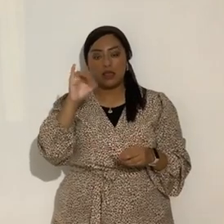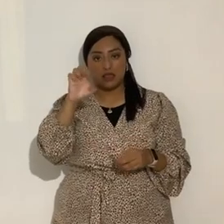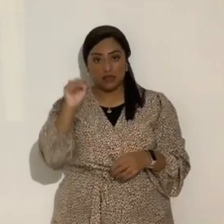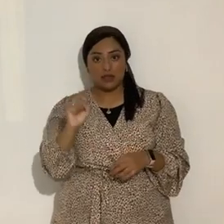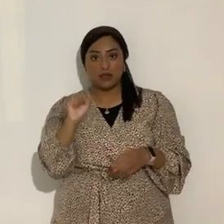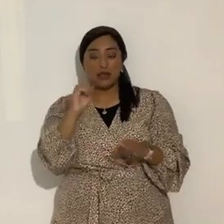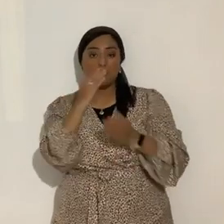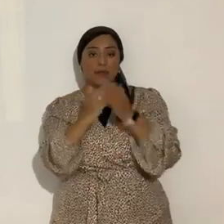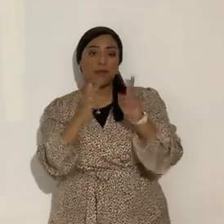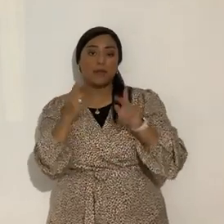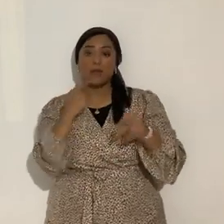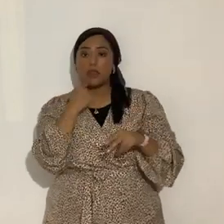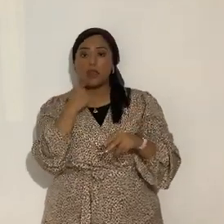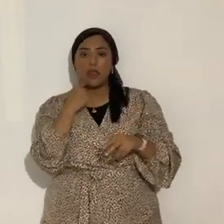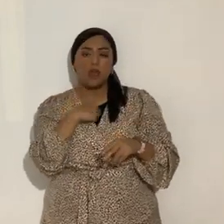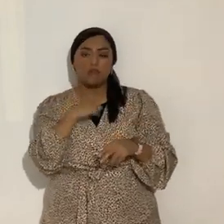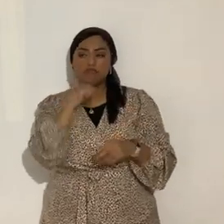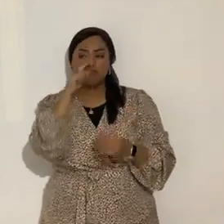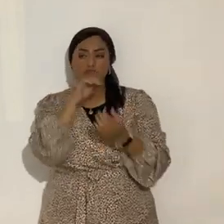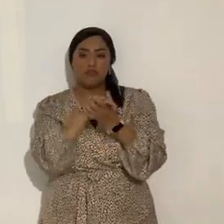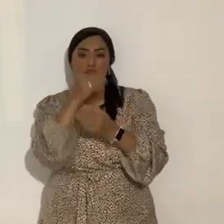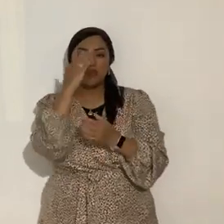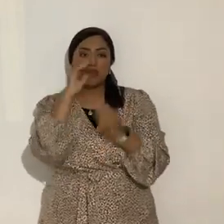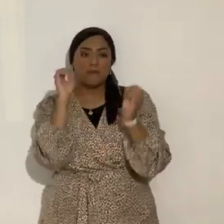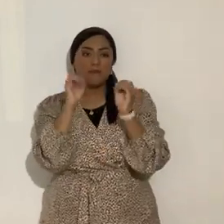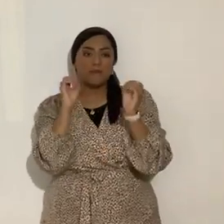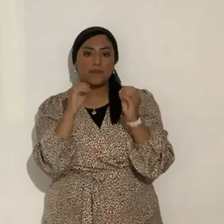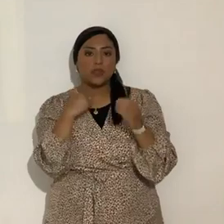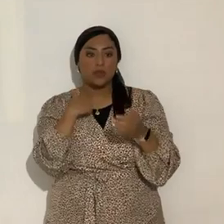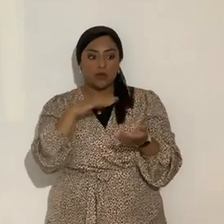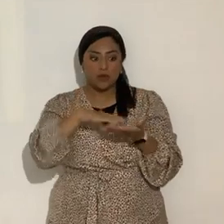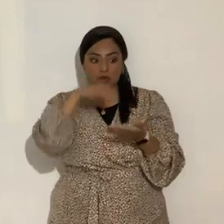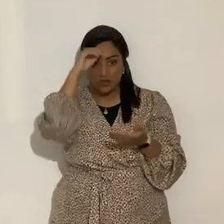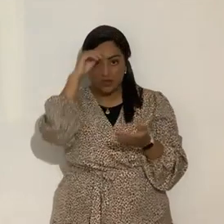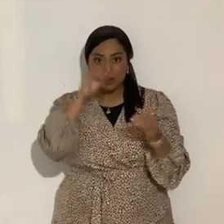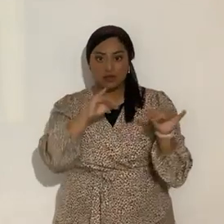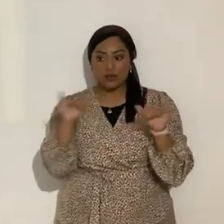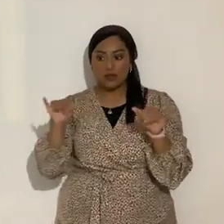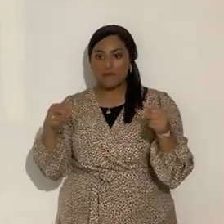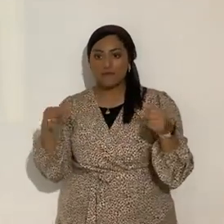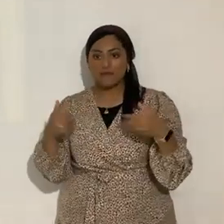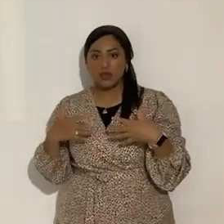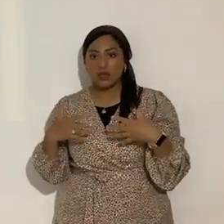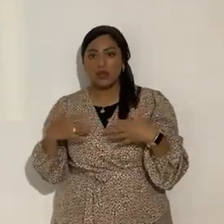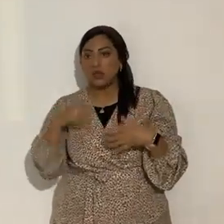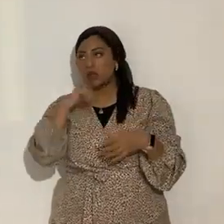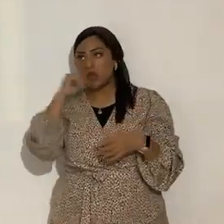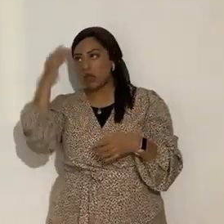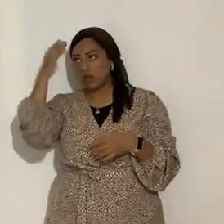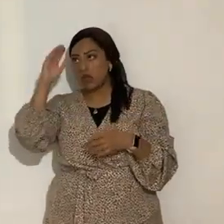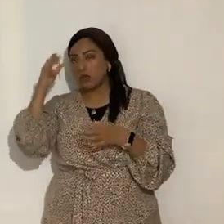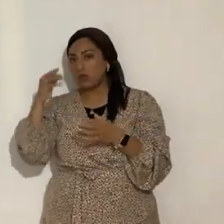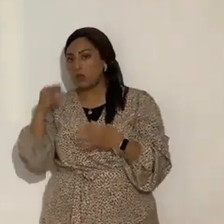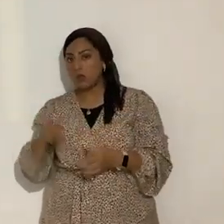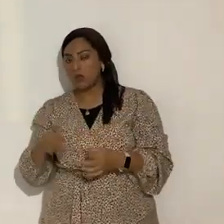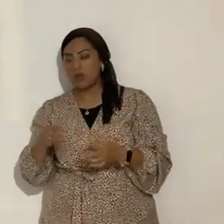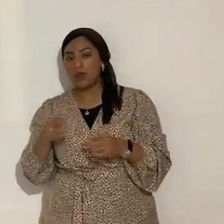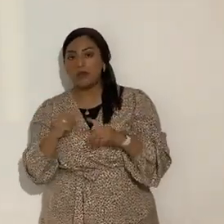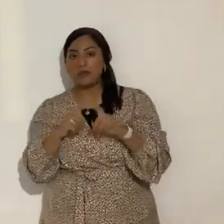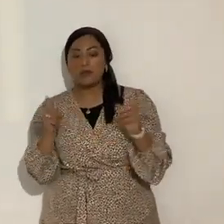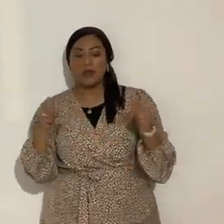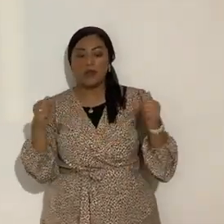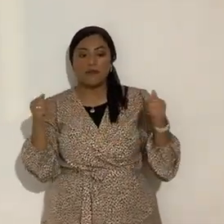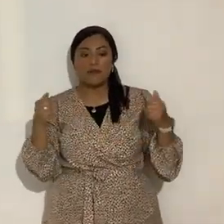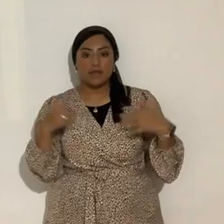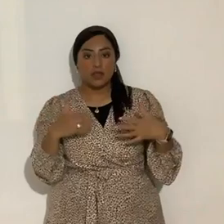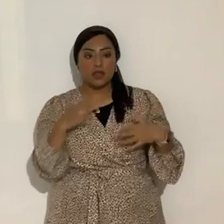no, yo no creo en Dios, porque cada día más gente no cree en Dios, vamos a ver que también es miedo, no tanto a la voluntad, a aceptar la voluntad del